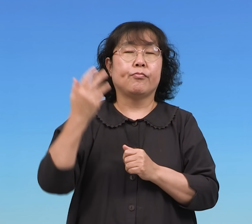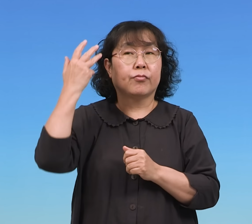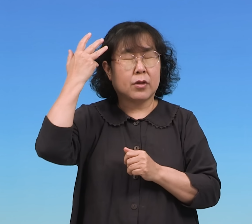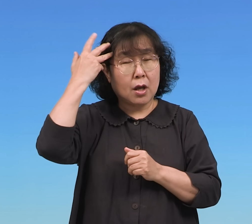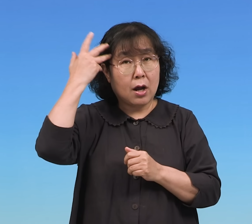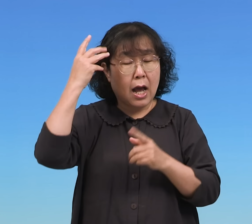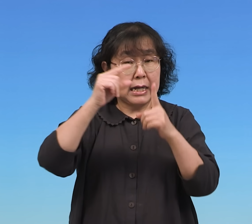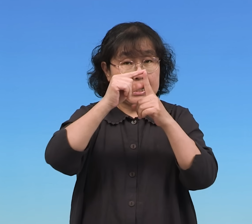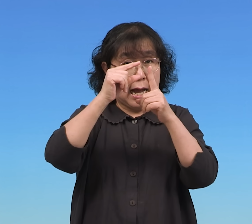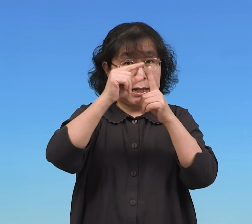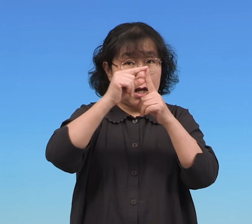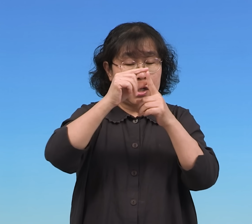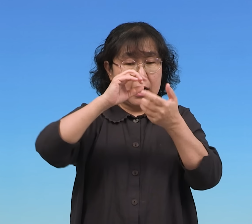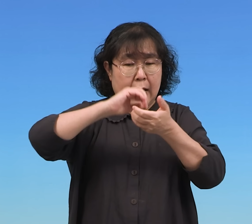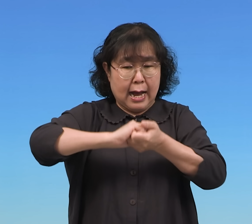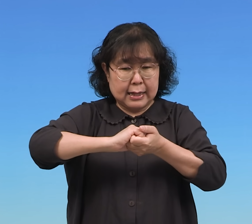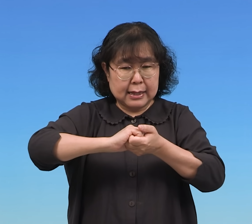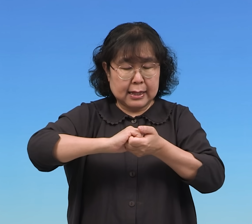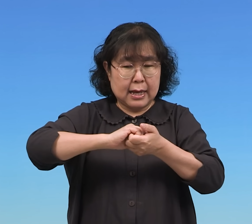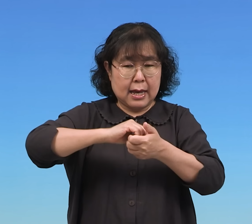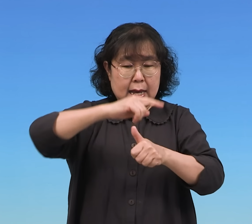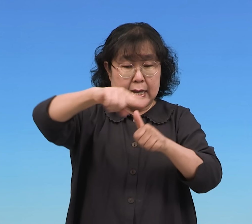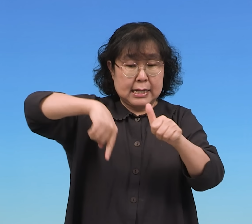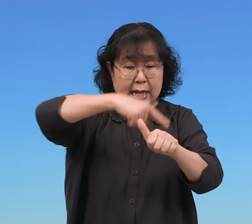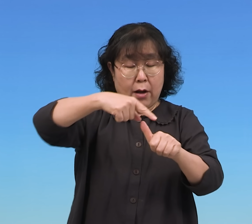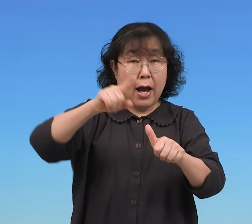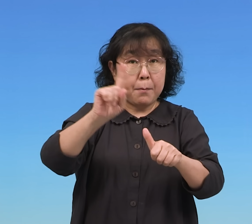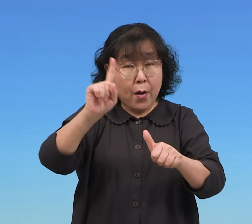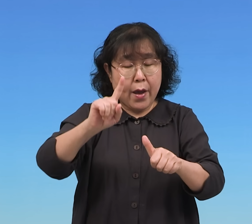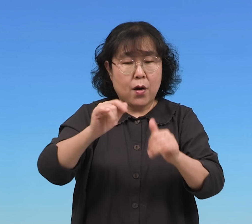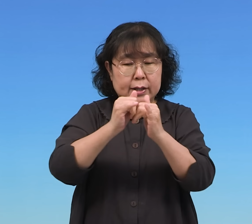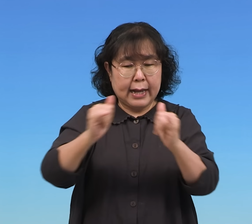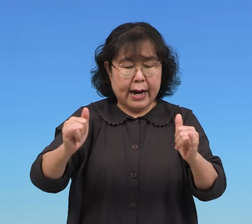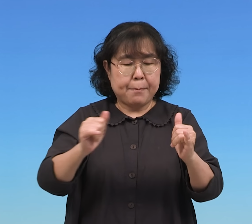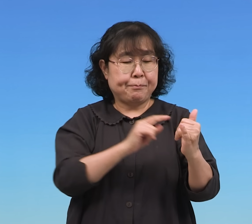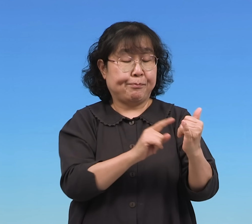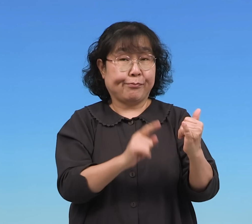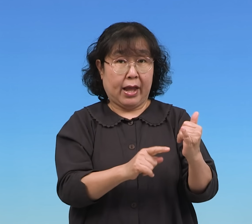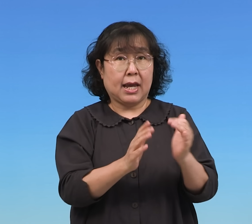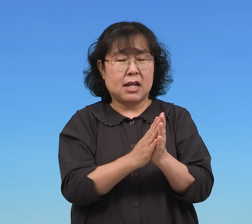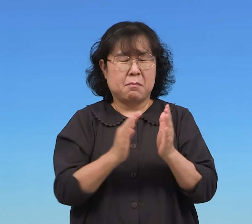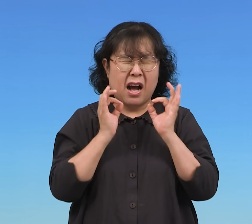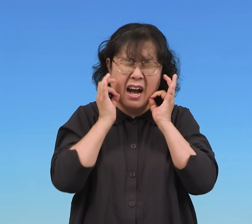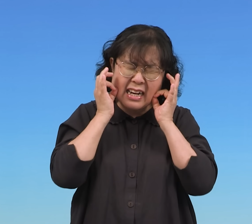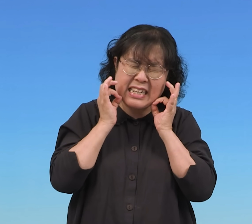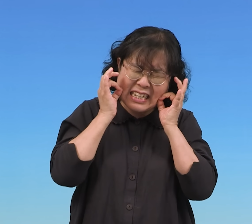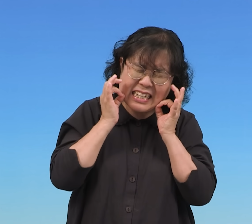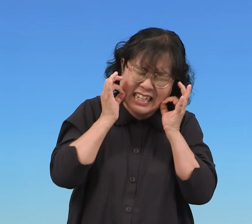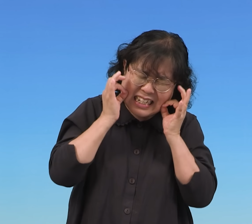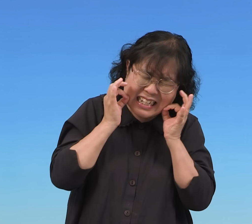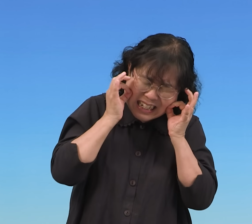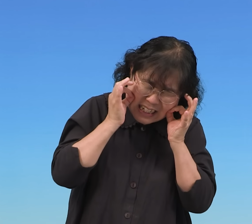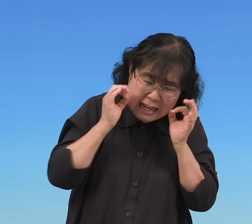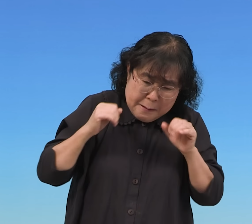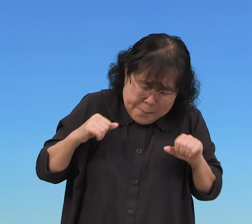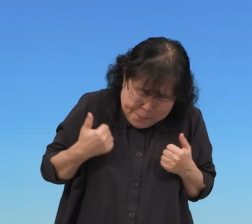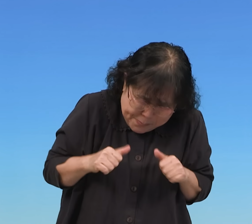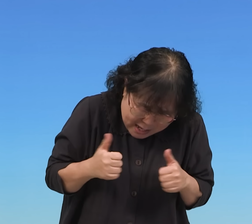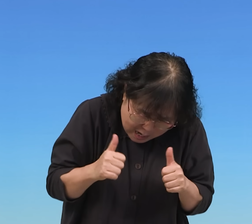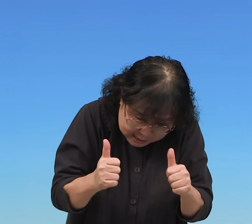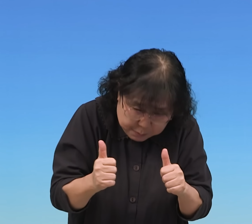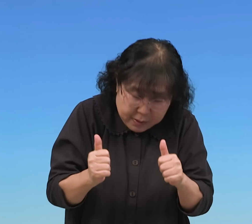철학 용어로 한계 상황은 무슨 뜻인가 하니까, 우리 인간에게는 아무리 노력을 해도 절대 넘을